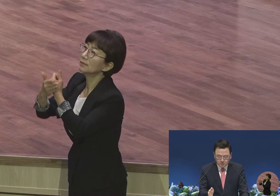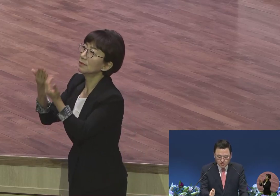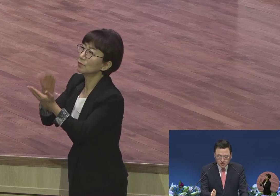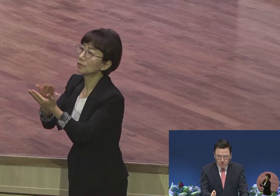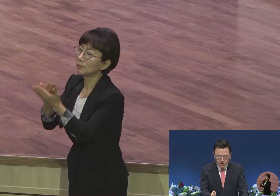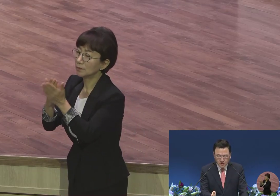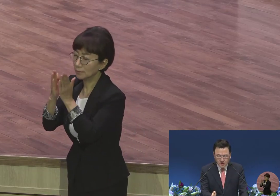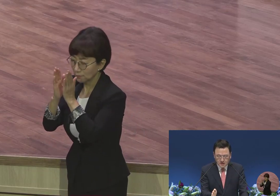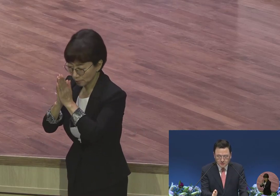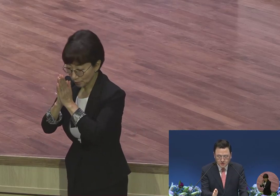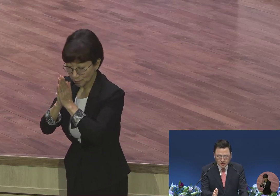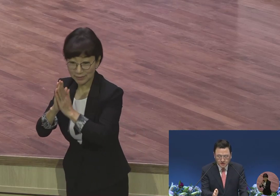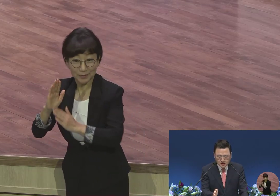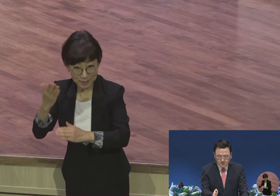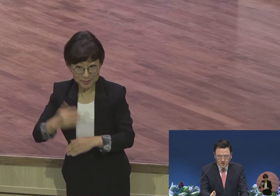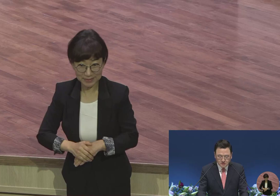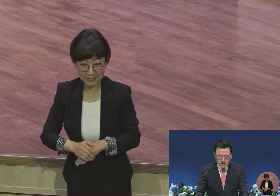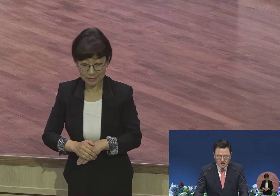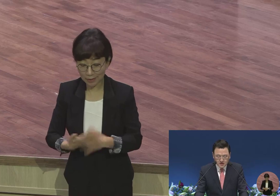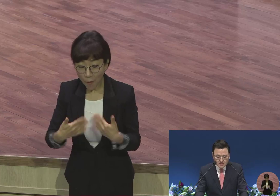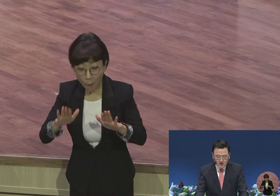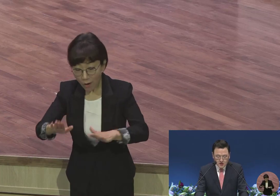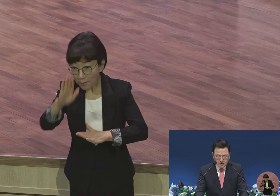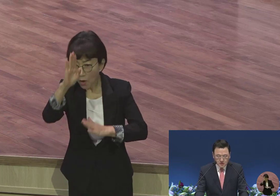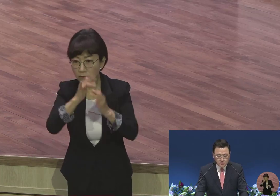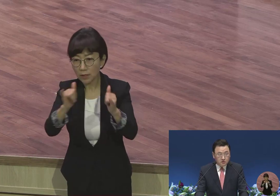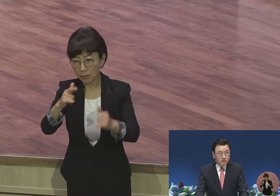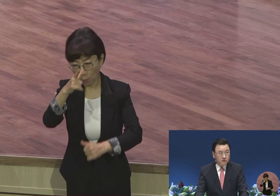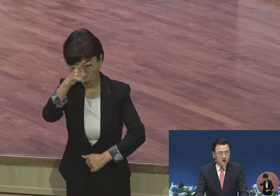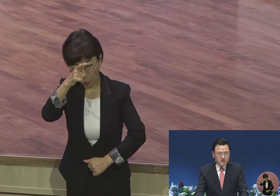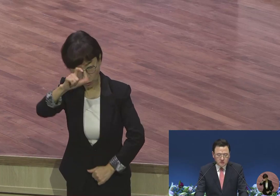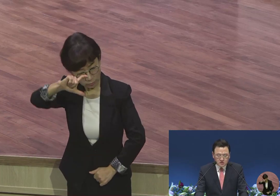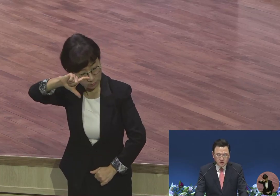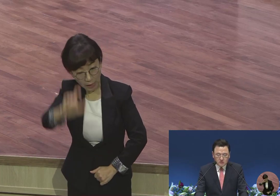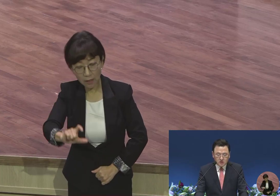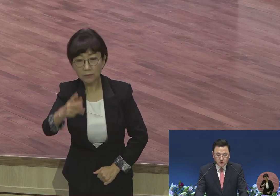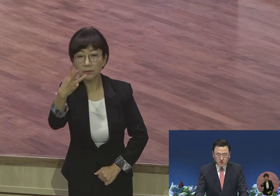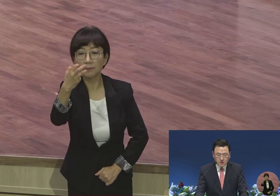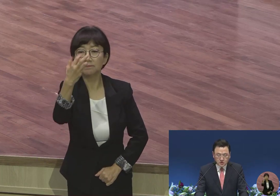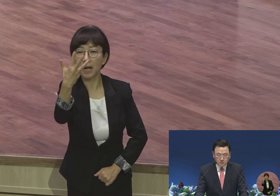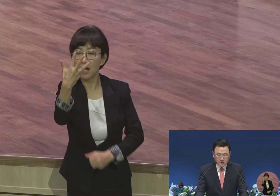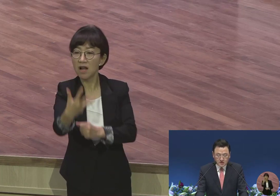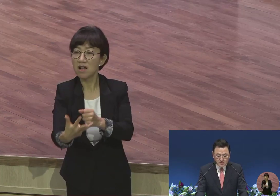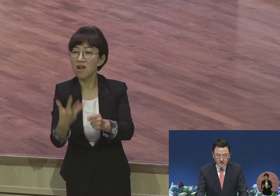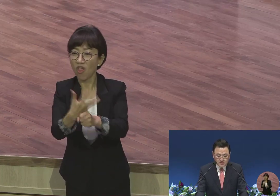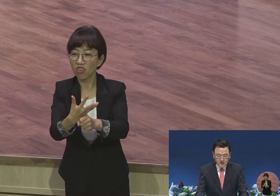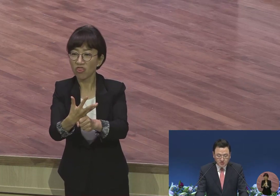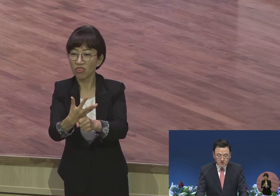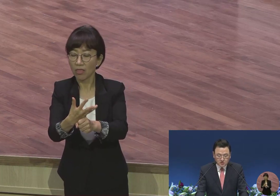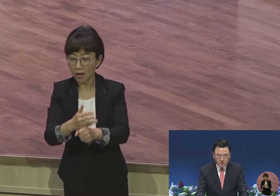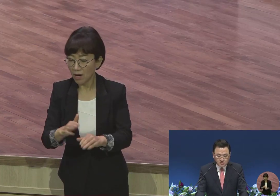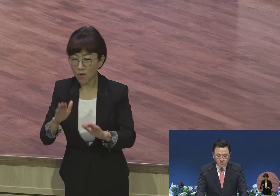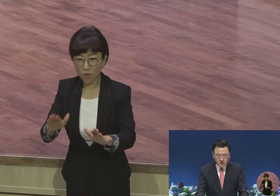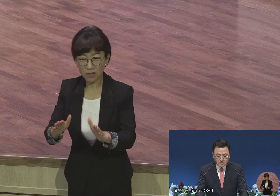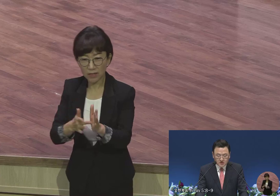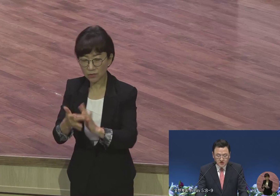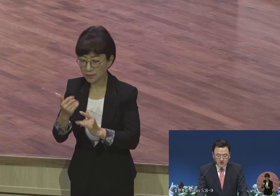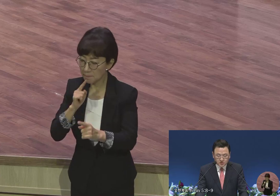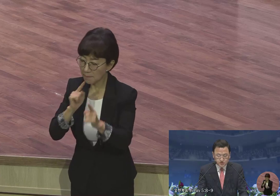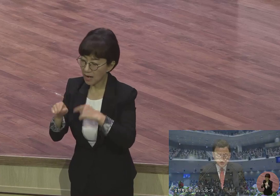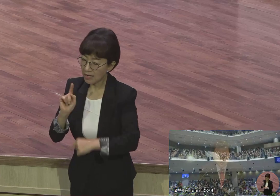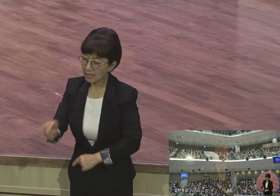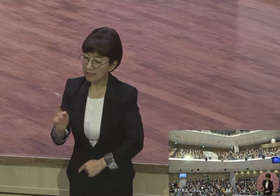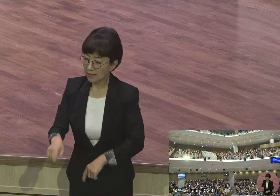이런 고집불통의 38년 된 병자에게 8절 9절에 드디어 예수님이 선포합니다. 8절 9절